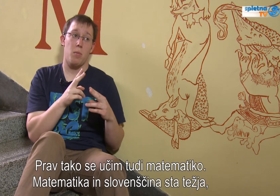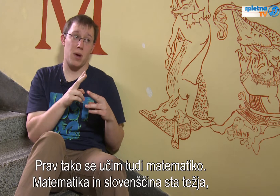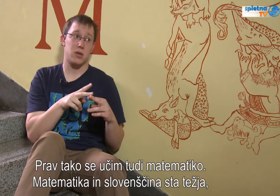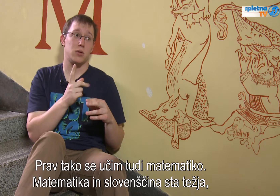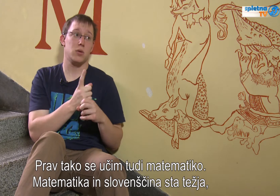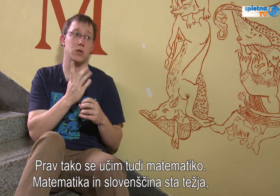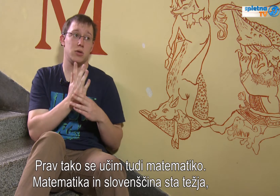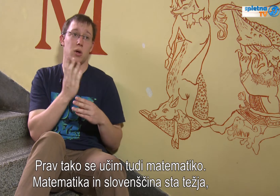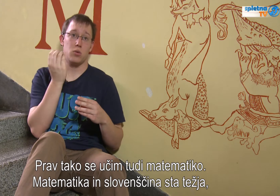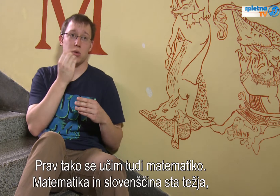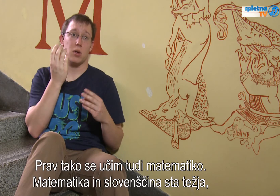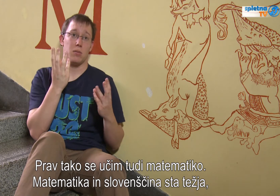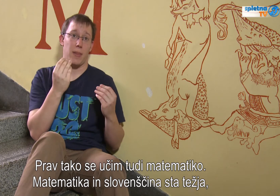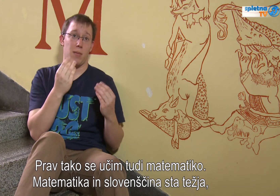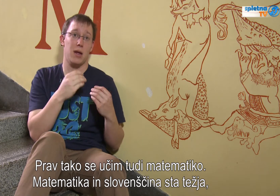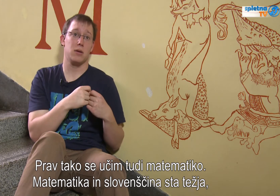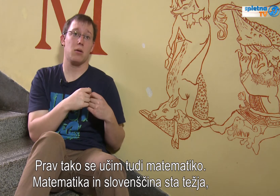Pa se tudi že učim matematiko